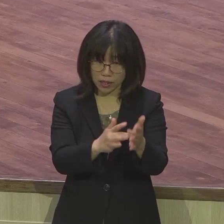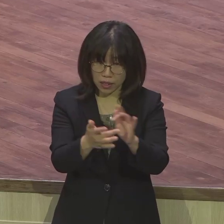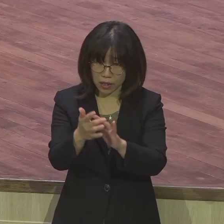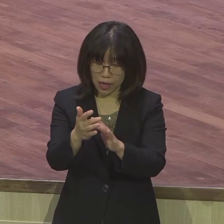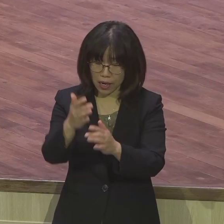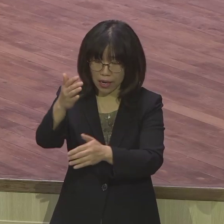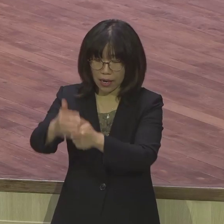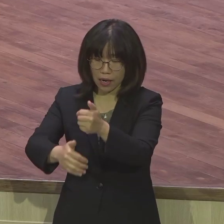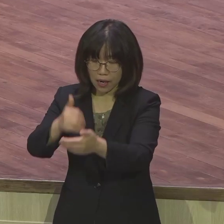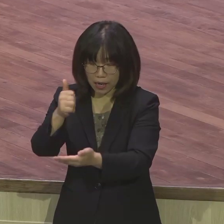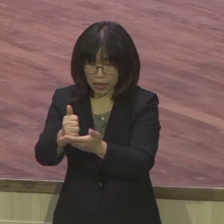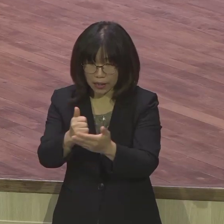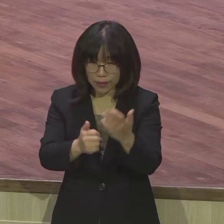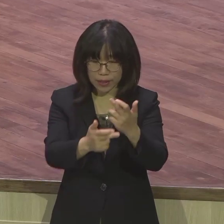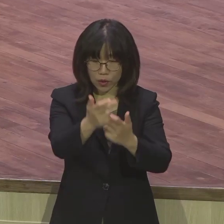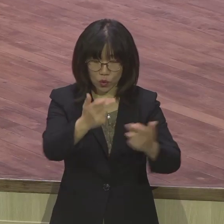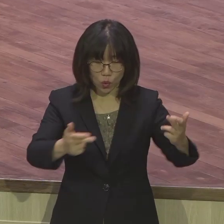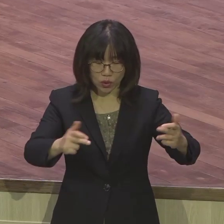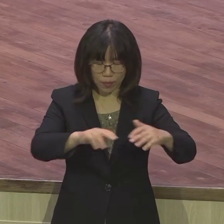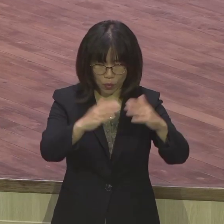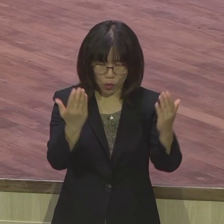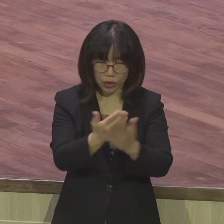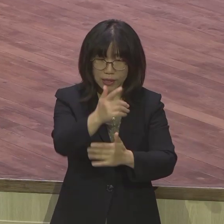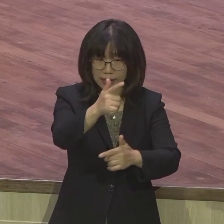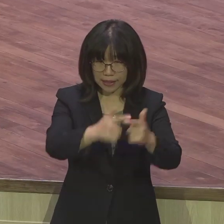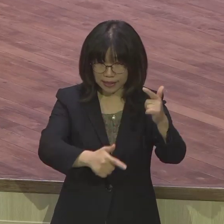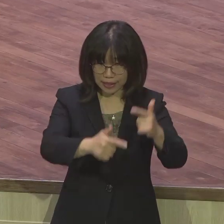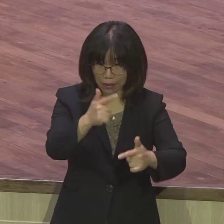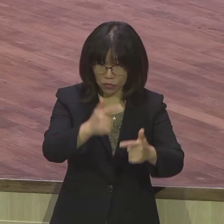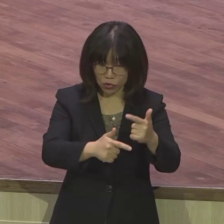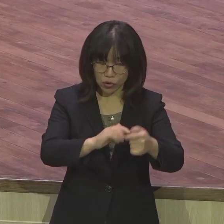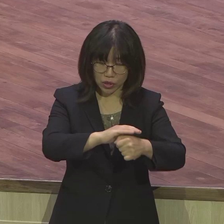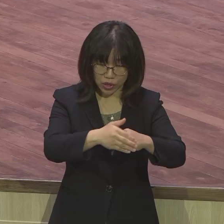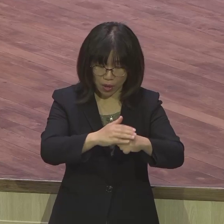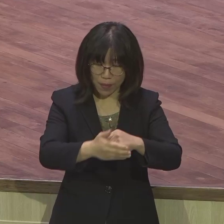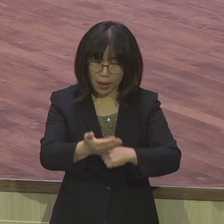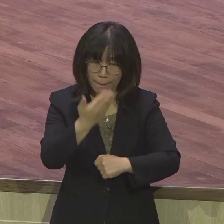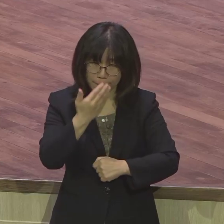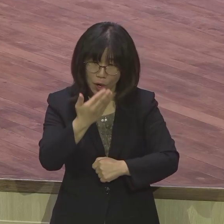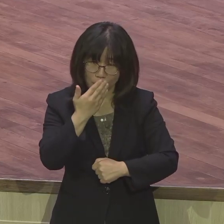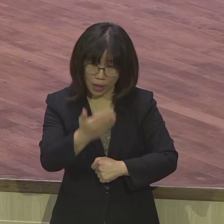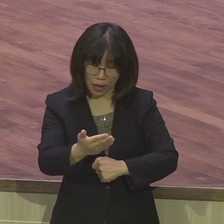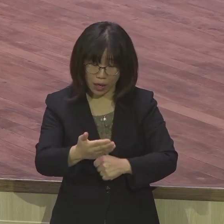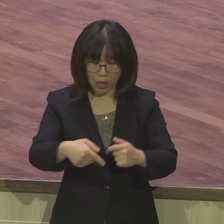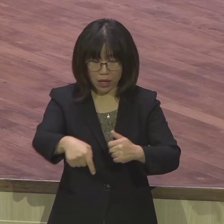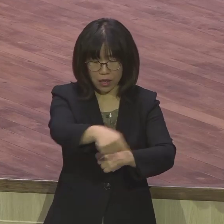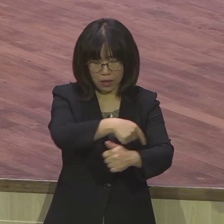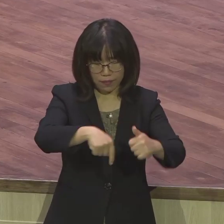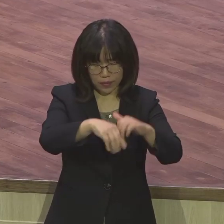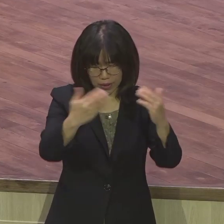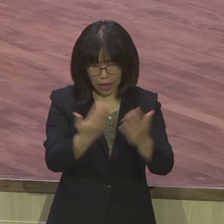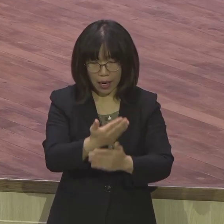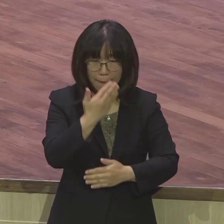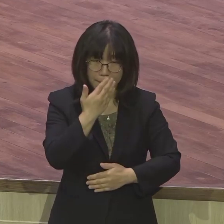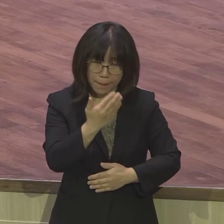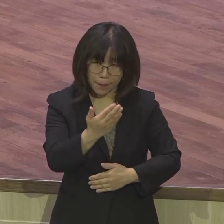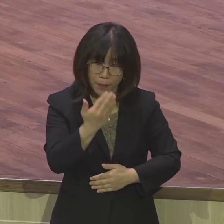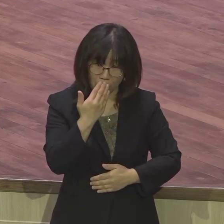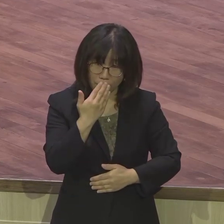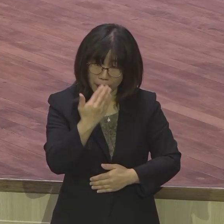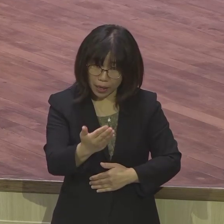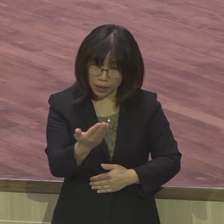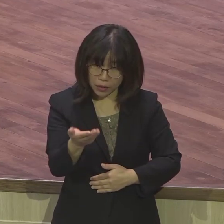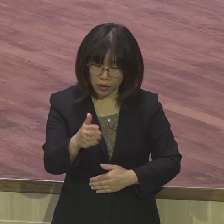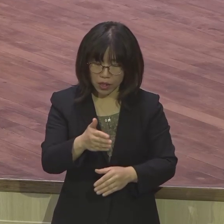동산에 있는 모든 나무 열매 먹으면 되거든요. 해필이면 왜 중앙에 있는 나무를 먹냐 말이죠. 사단이 뭐라고 얘기하냐면 그 중앙에